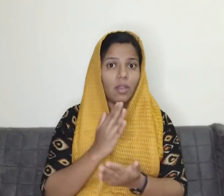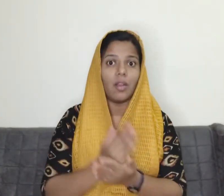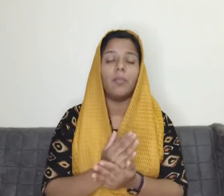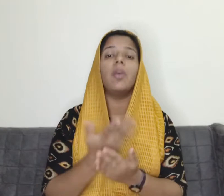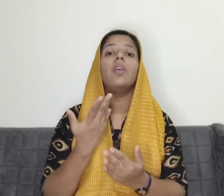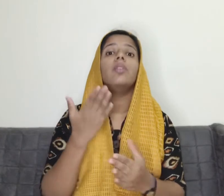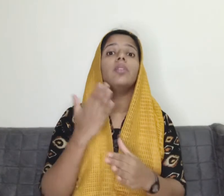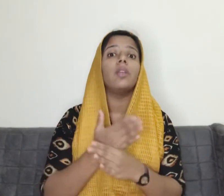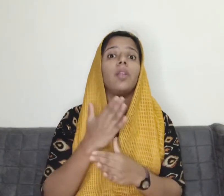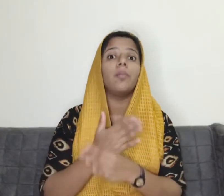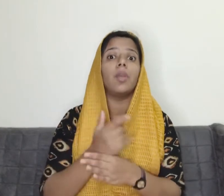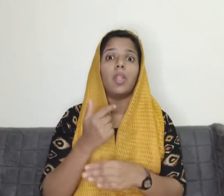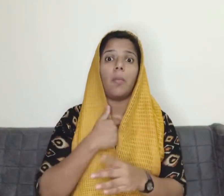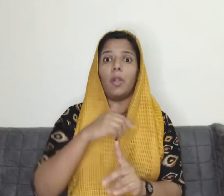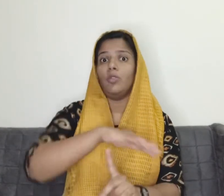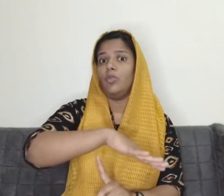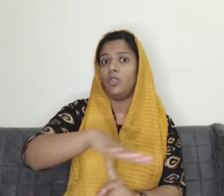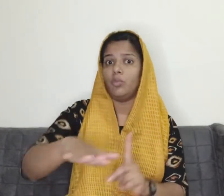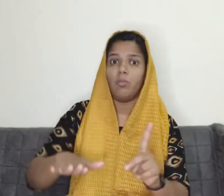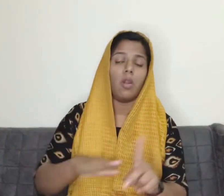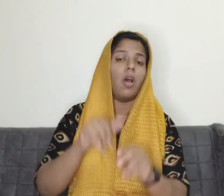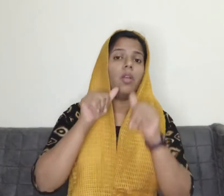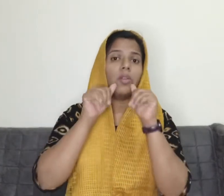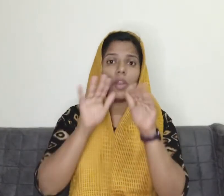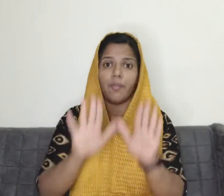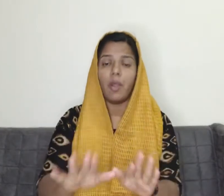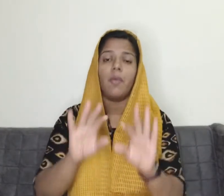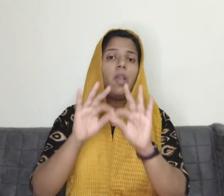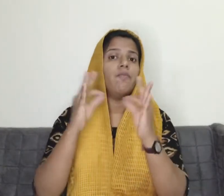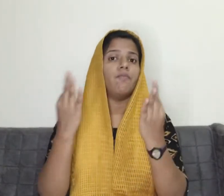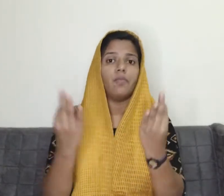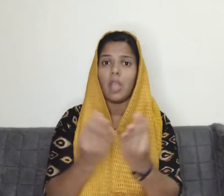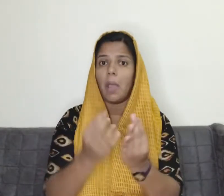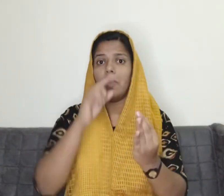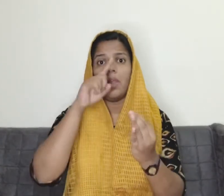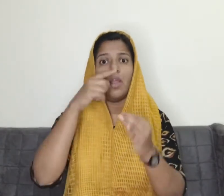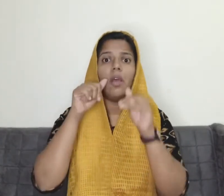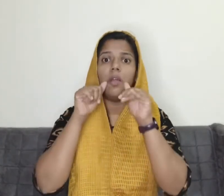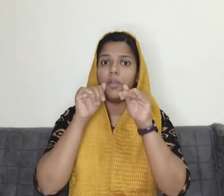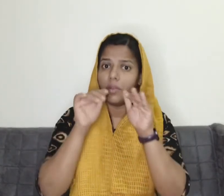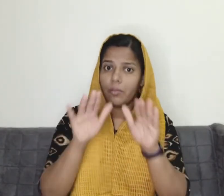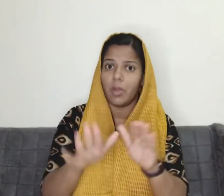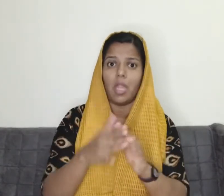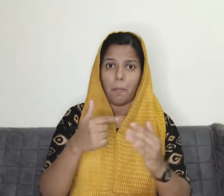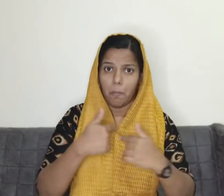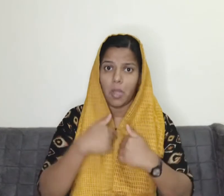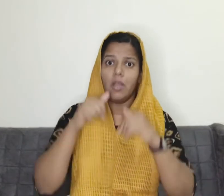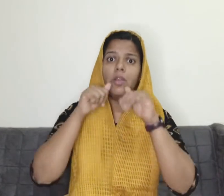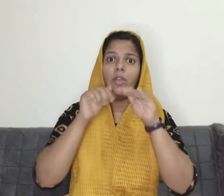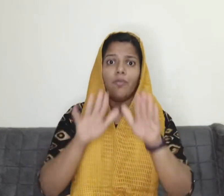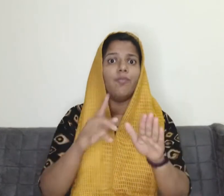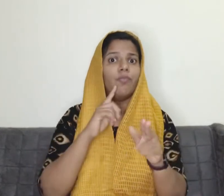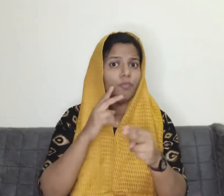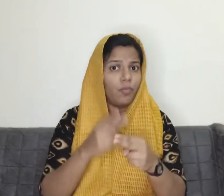ചെയ്യണം? അമേൻ. നമ്മുടെ ചുറ്റുപാടുകൾ അനുഗ്രഹിക്കപ്പെടണമെങ്കിൽ, നമ്മുടെ കുടുംബം അനുഗ്രഹിക്കപ്പെടണമെങ്കിൽ, നമ്മൾ അനുഗ്രഹിക്കപ്പെടണമെങ്കിൽ, നമ്മുടെ